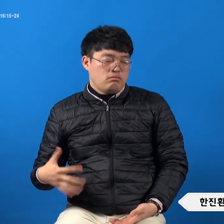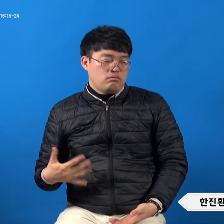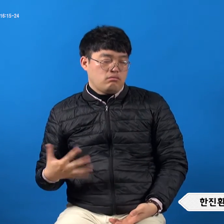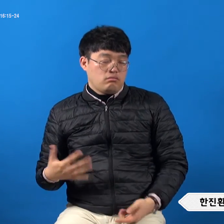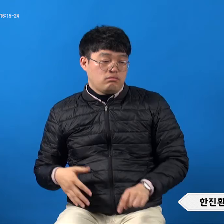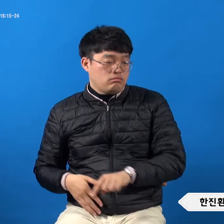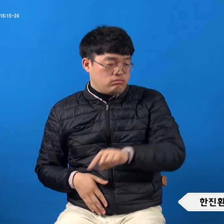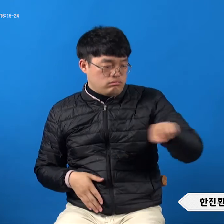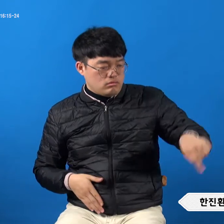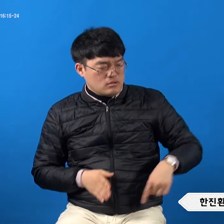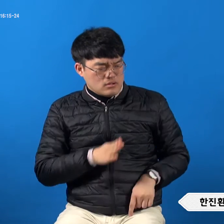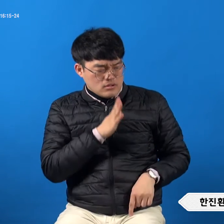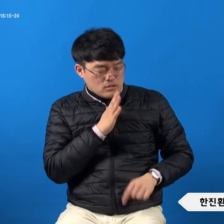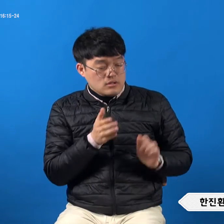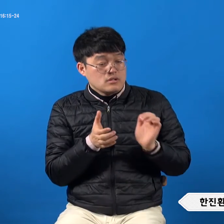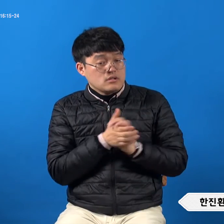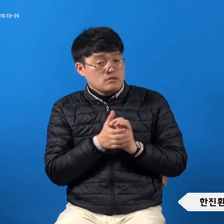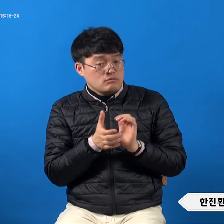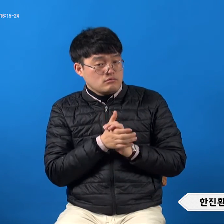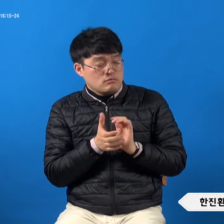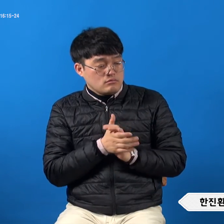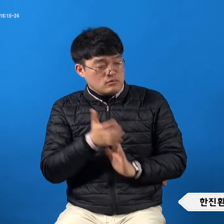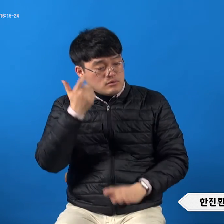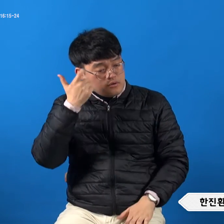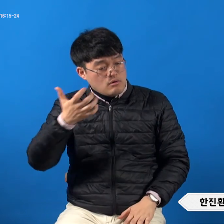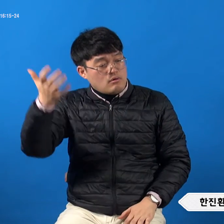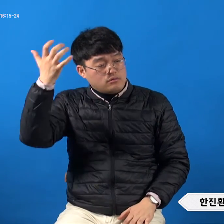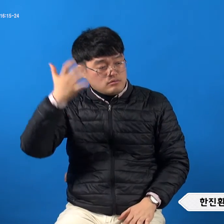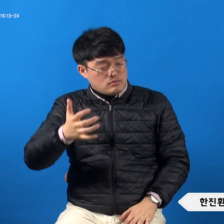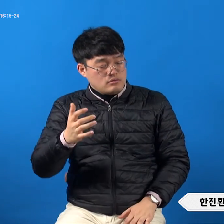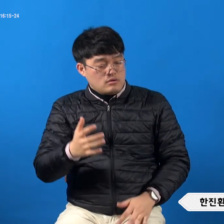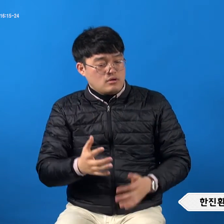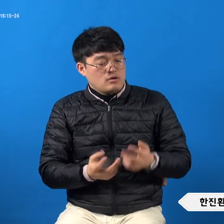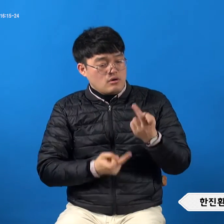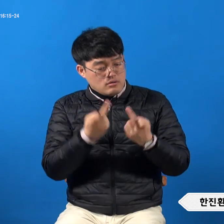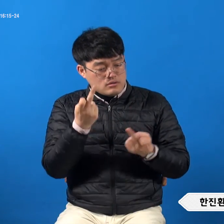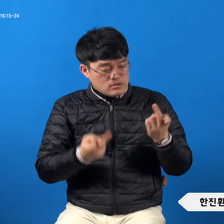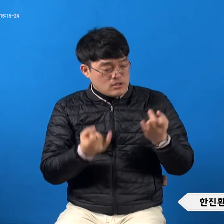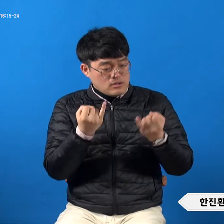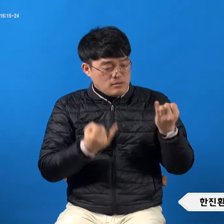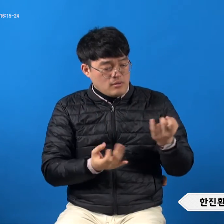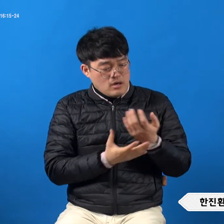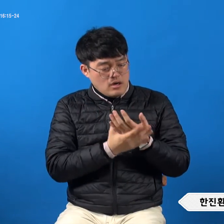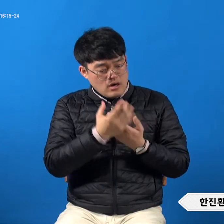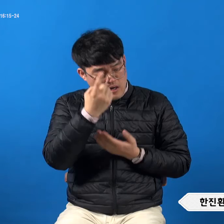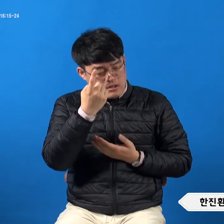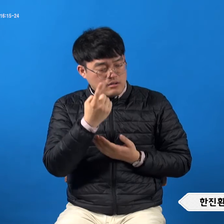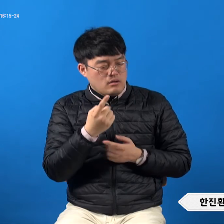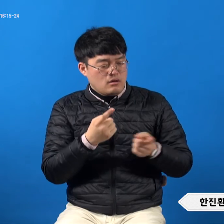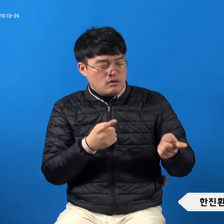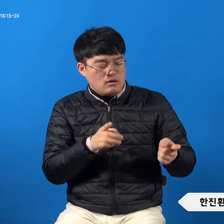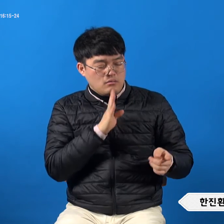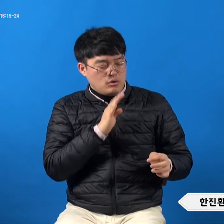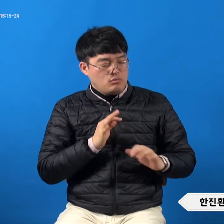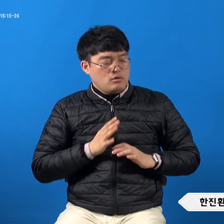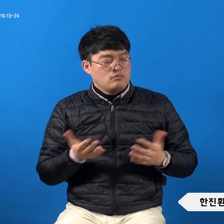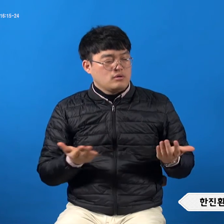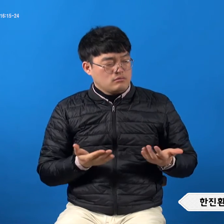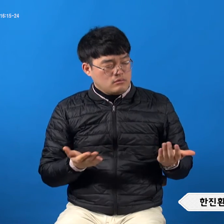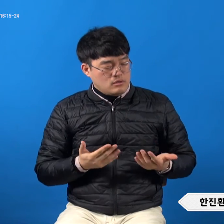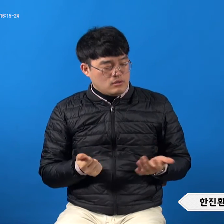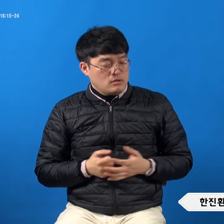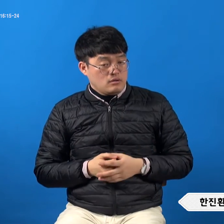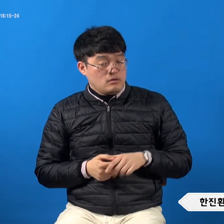정말 친구라는 것이, 영적인 한 형제 자매라는 것이 이렇게 놀라운 거구나. 세상 어느